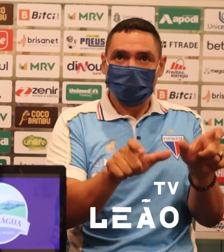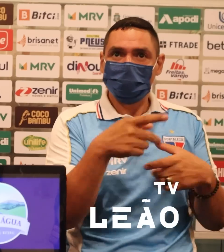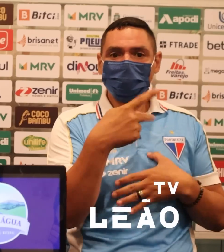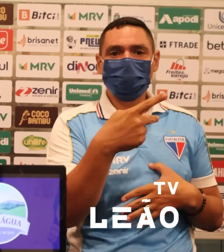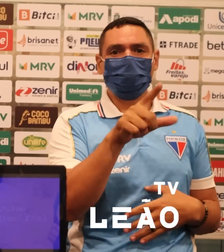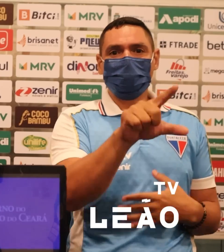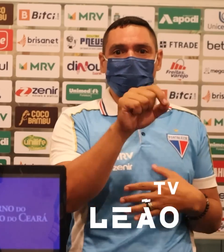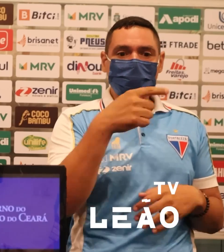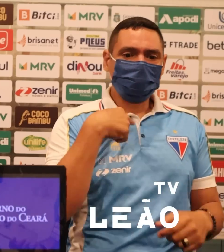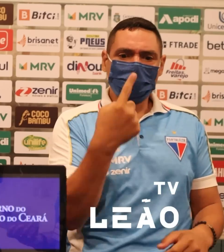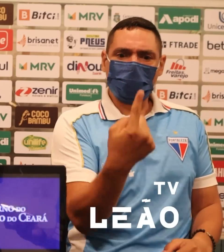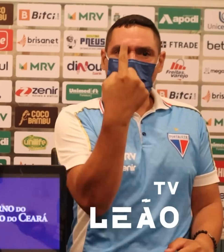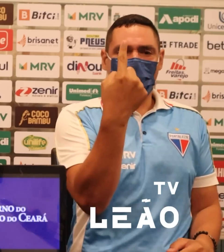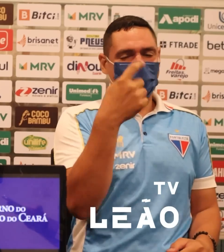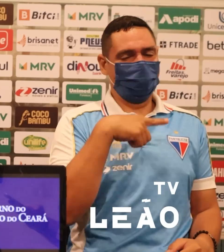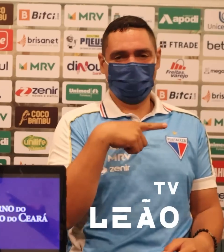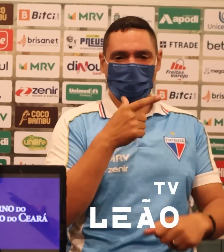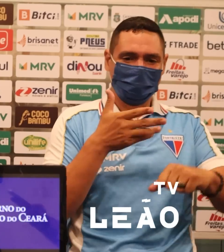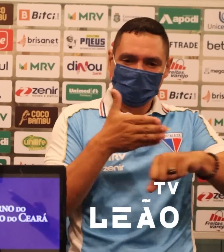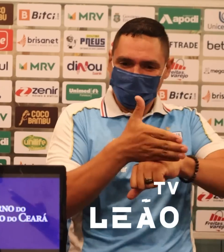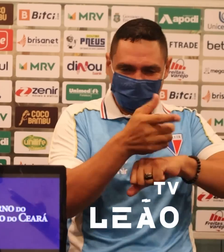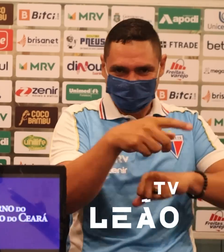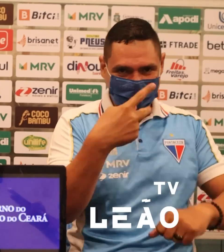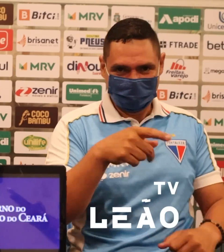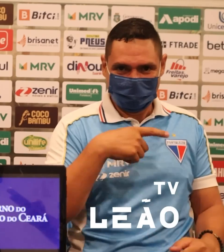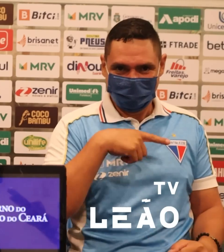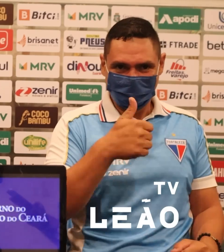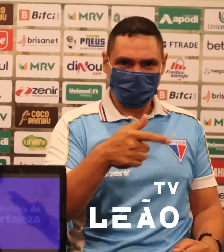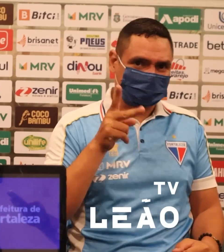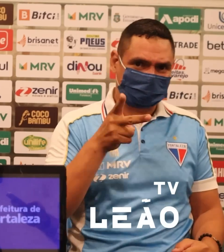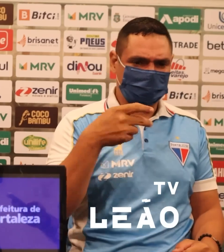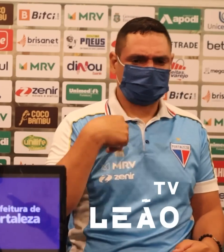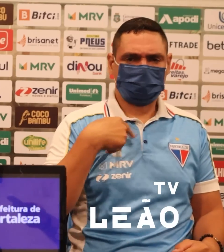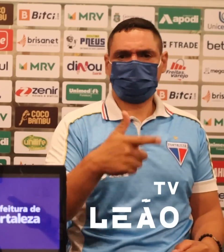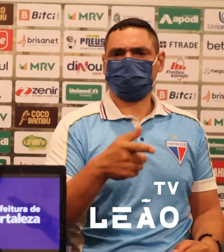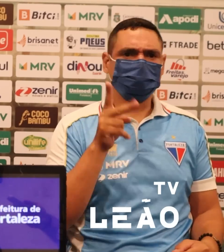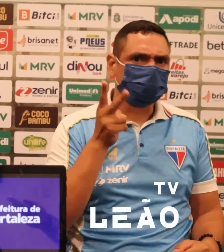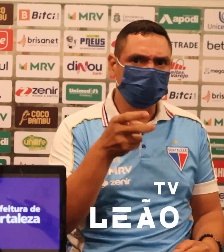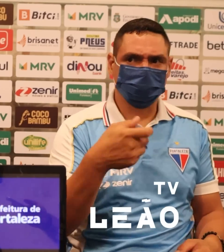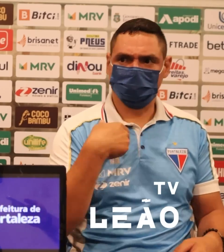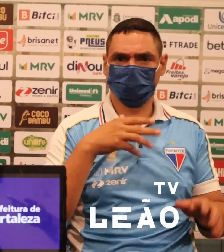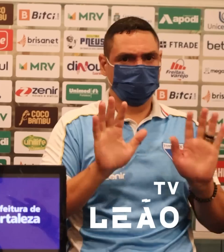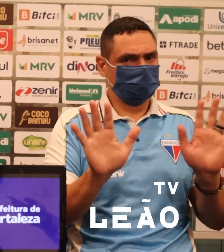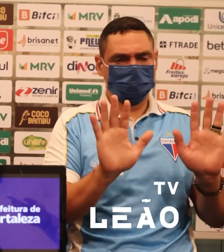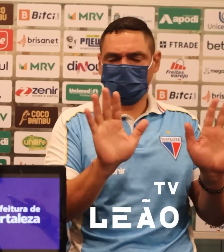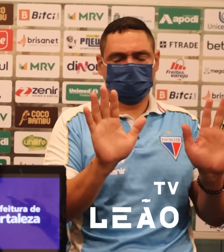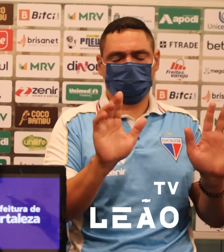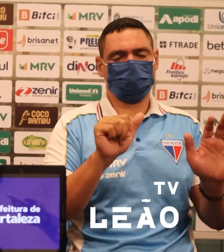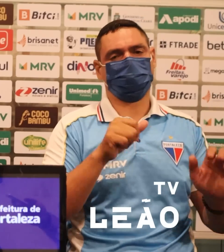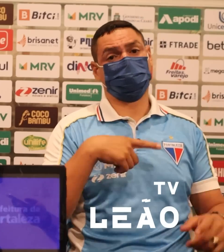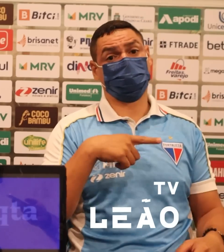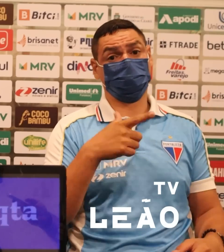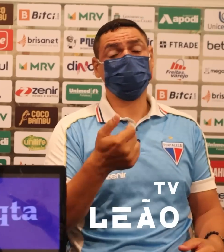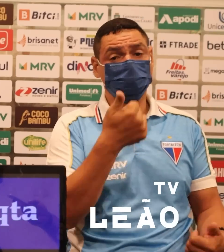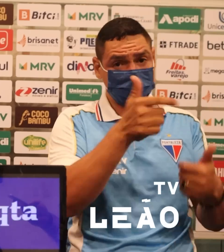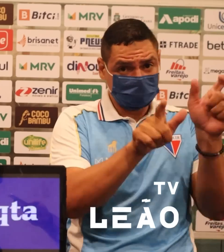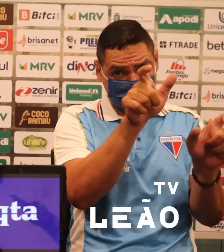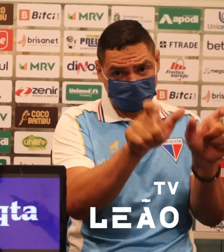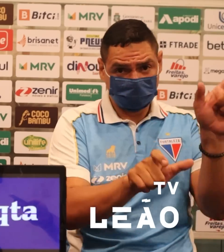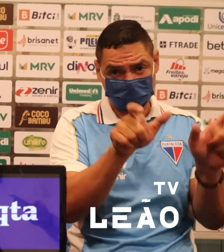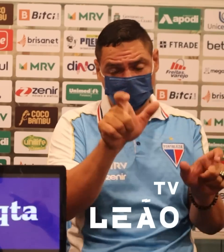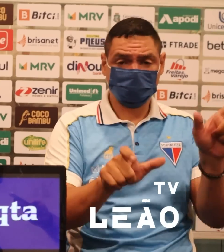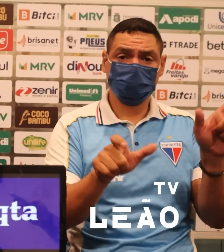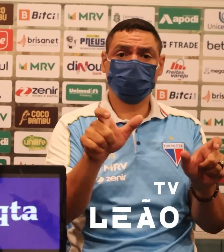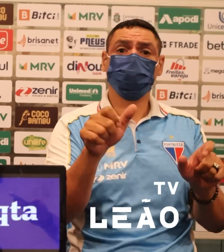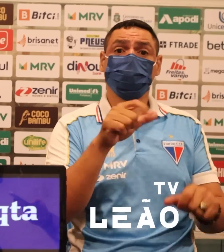porque juegue mal un partida, yo digo, no, este jugador no sirve más. No es así. es